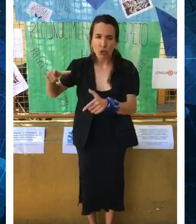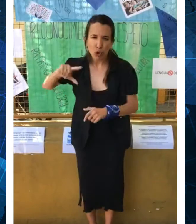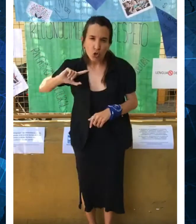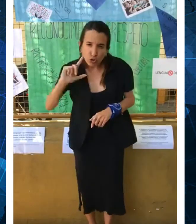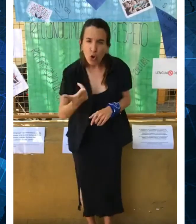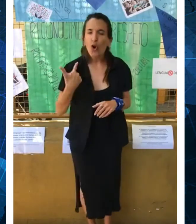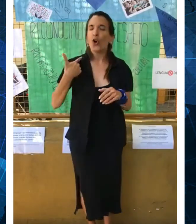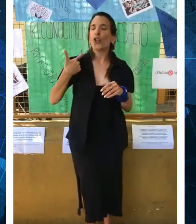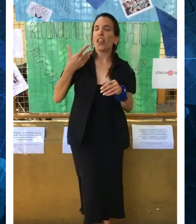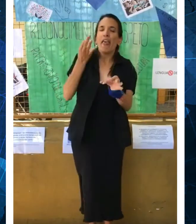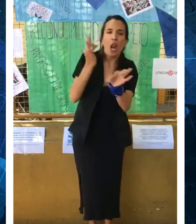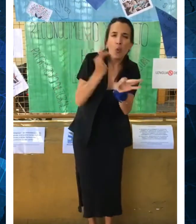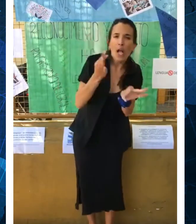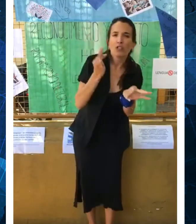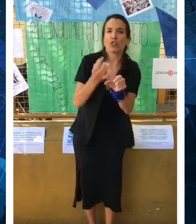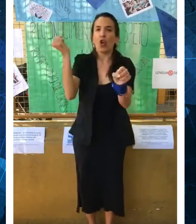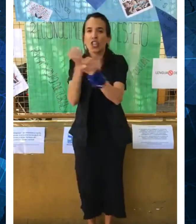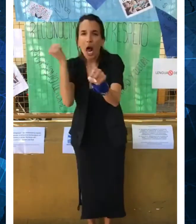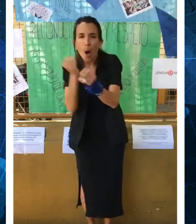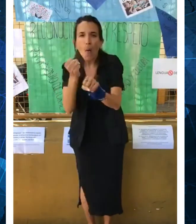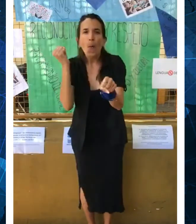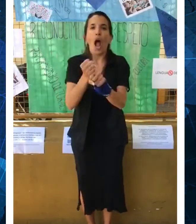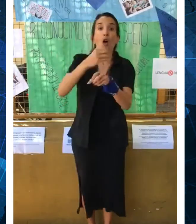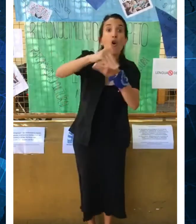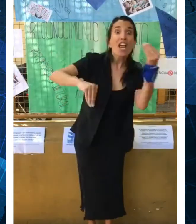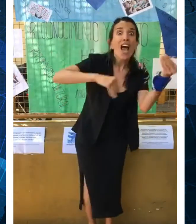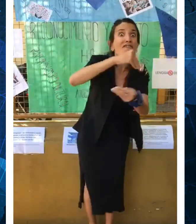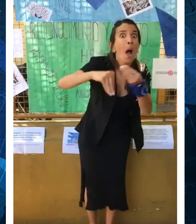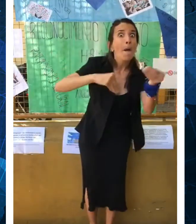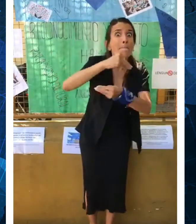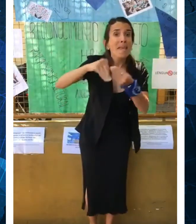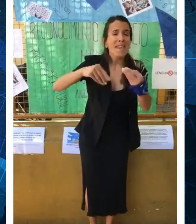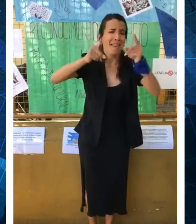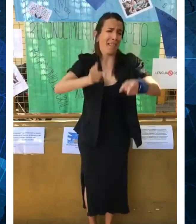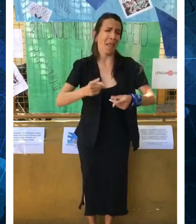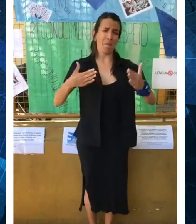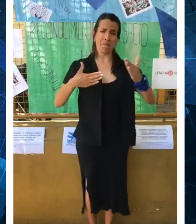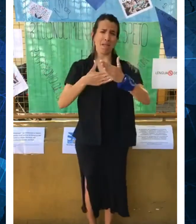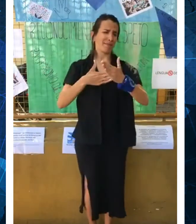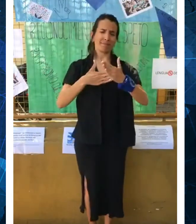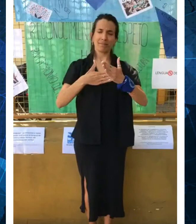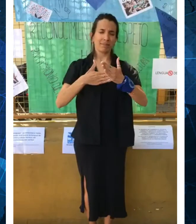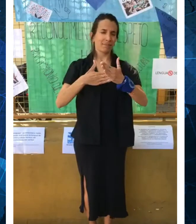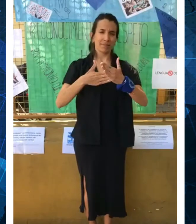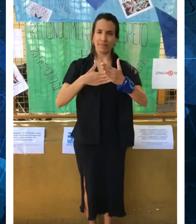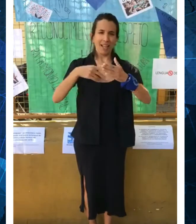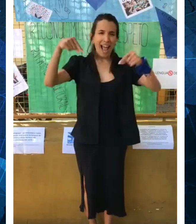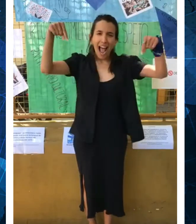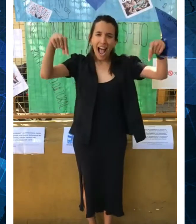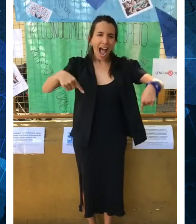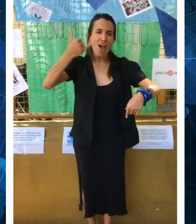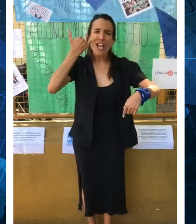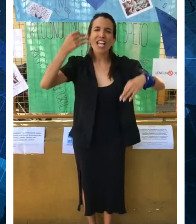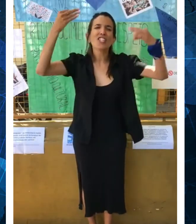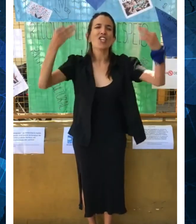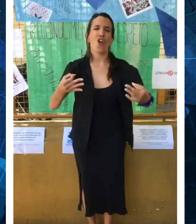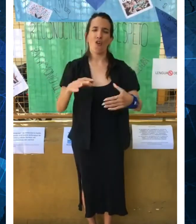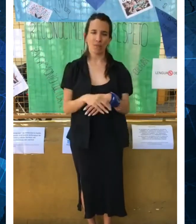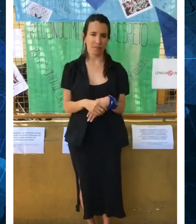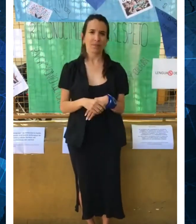Para mejorar la calidad de vida de las personas sordas. En el área de educación, de trabajo, de familia